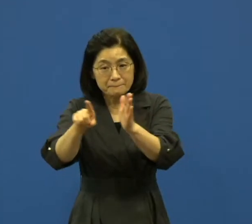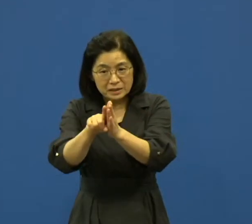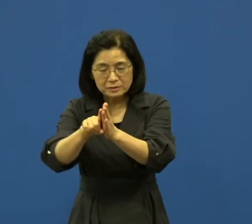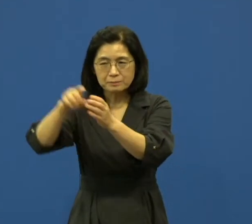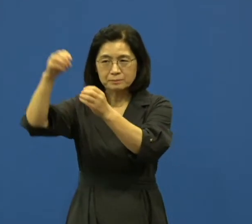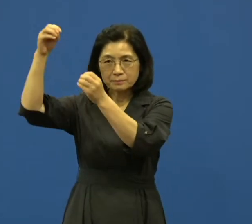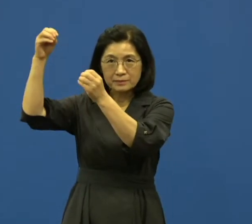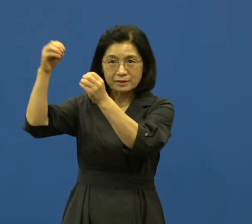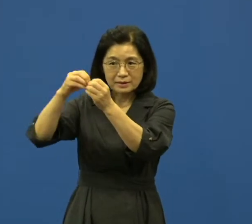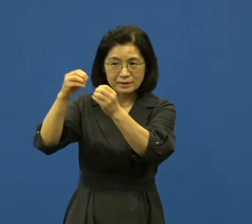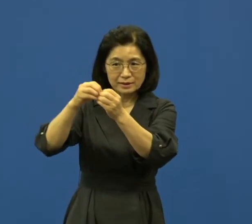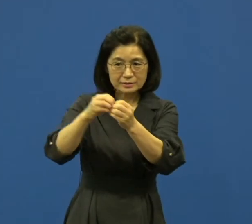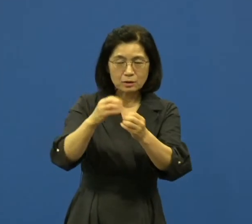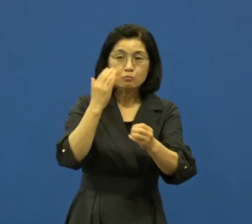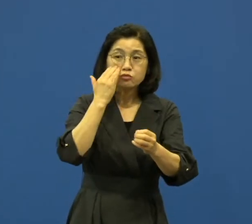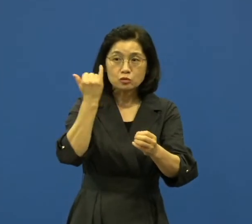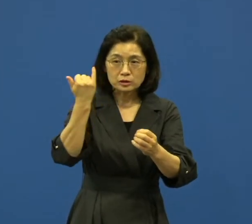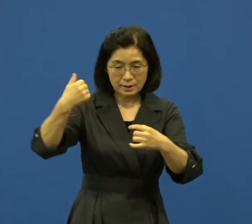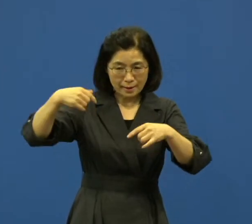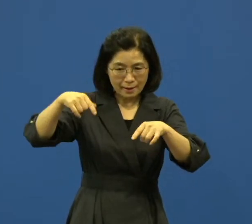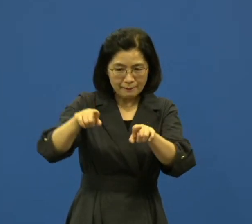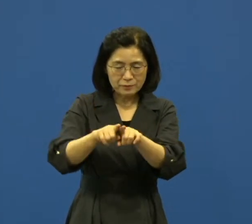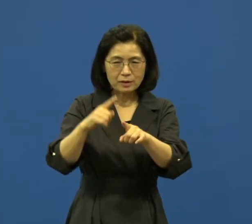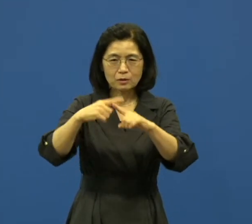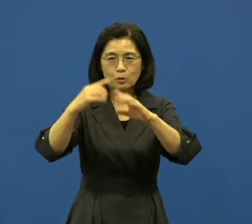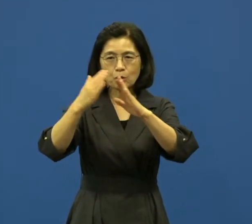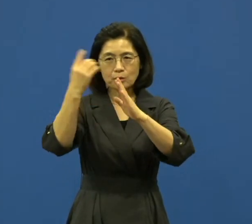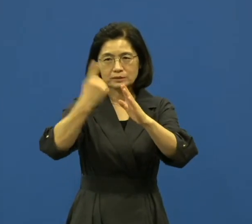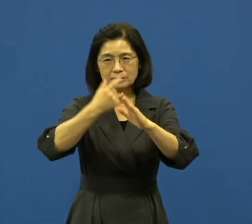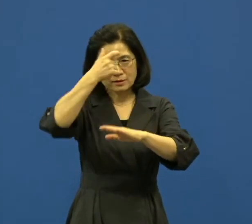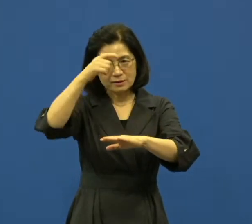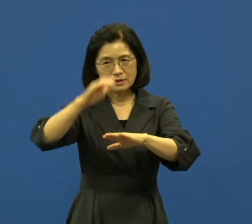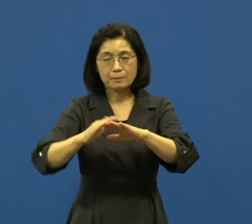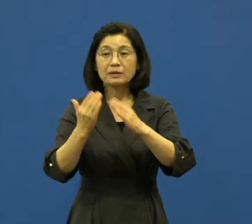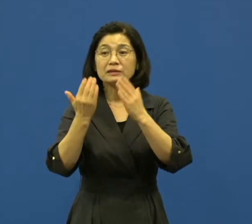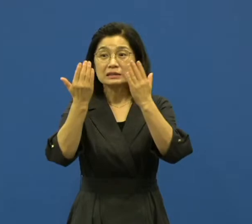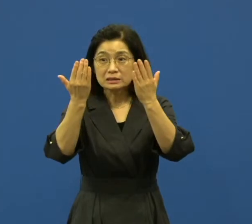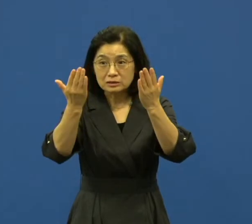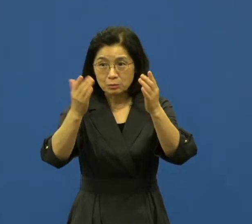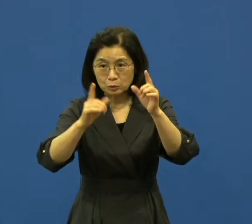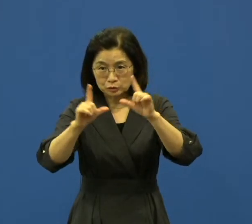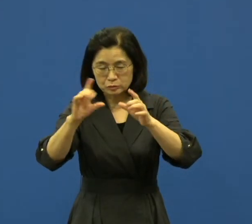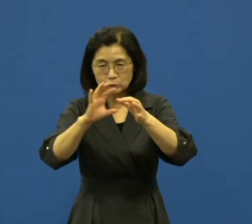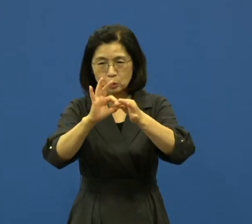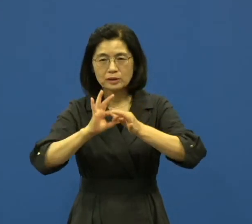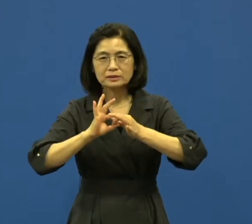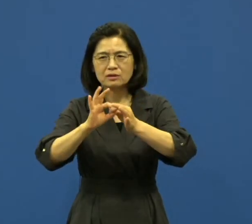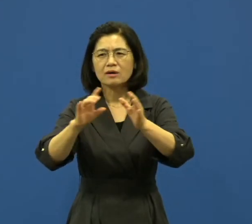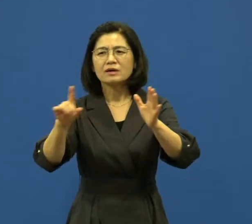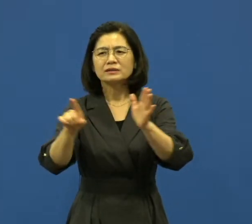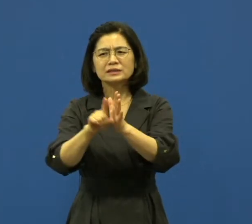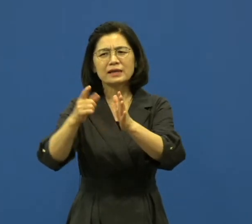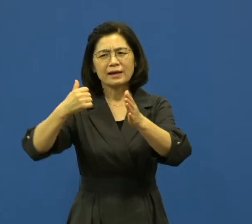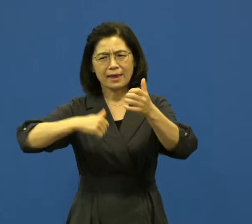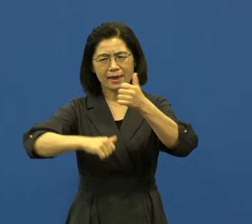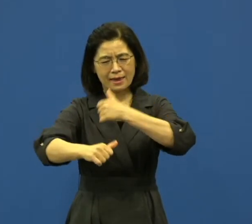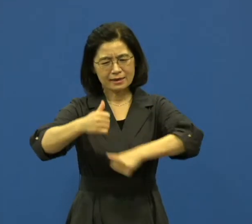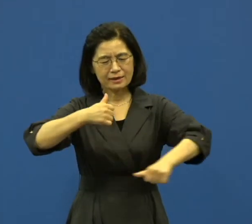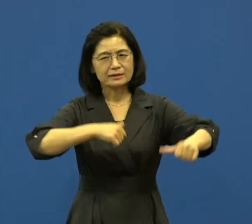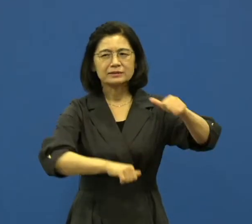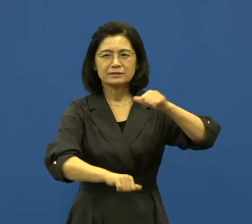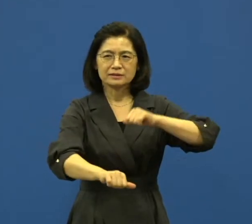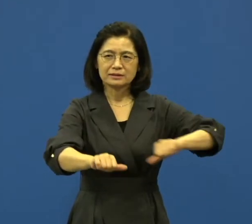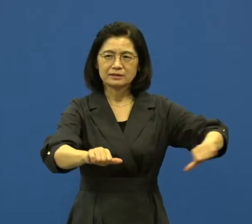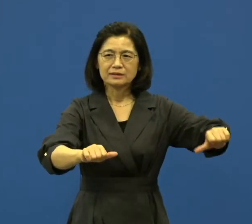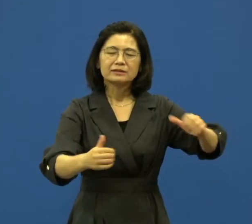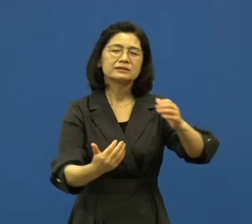이런 한국교회 신앙개성 이러는데 딴 게 아니고 이렇게 아침에